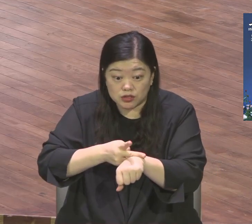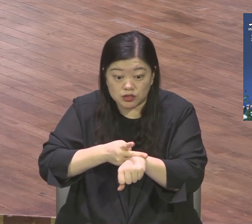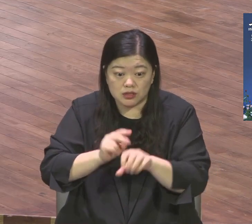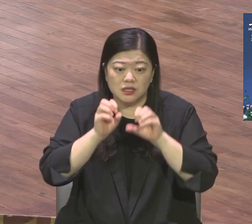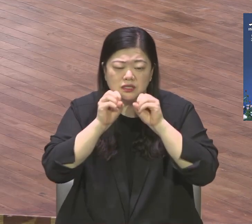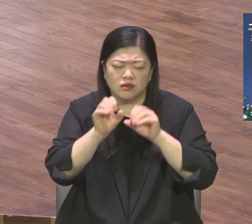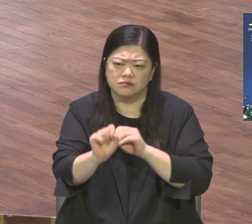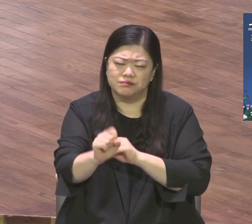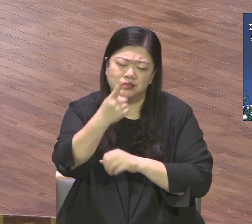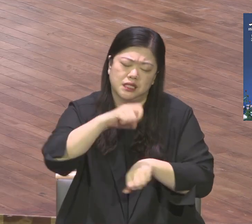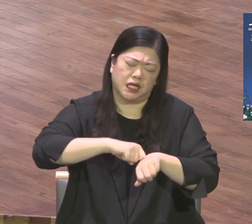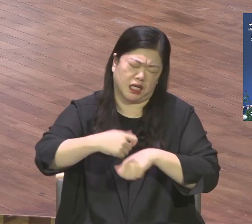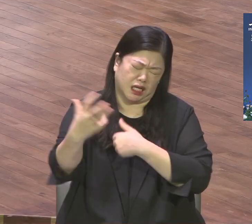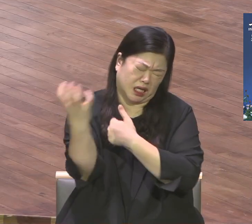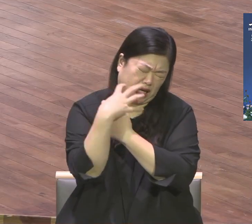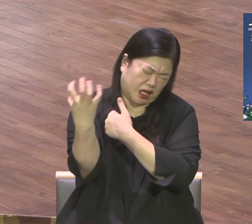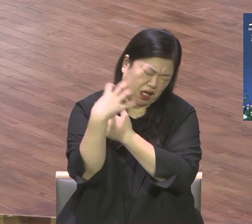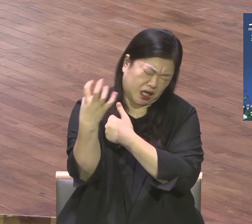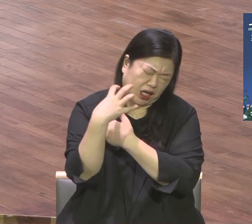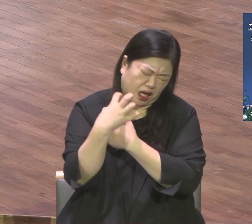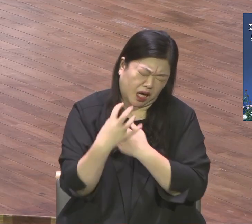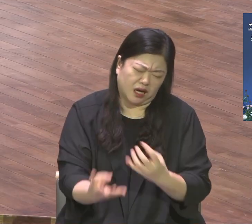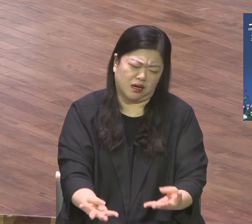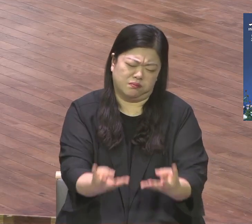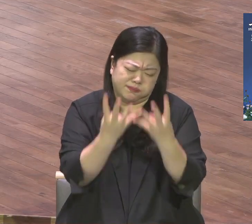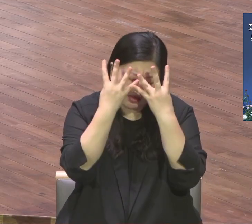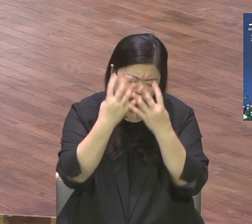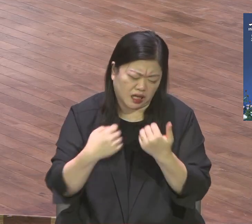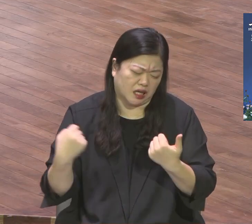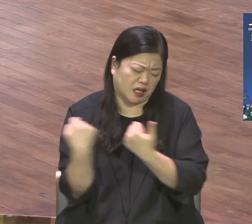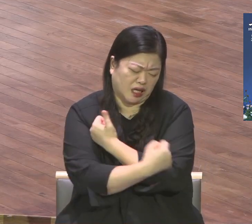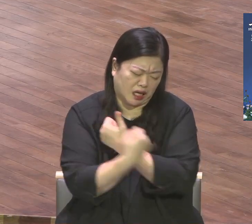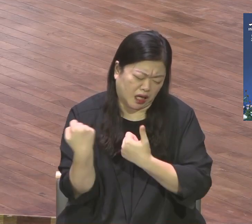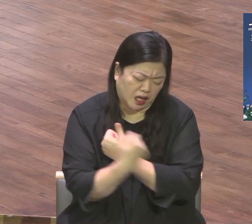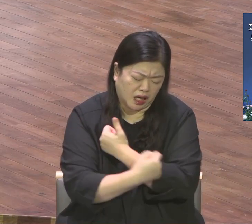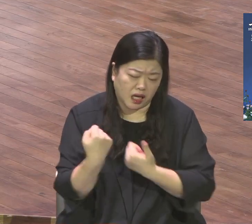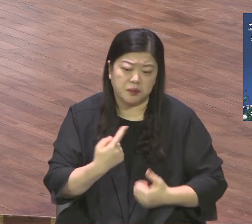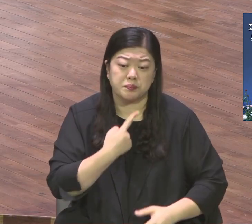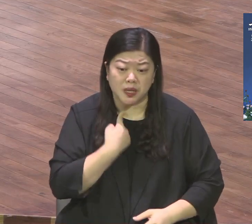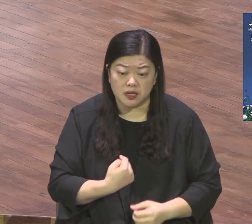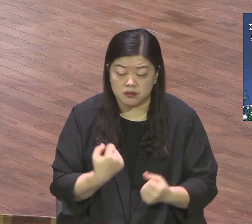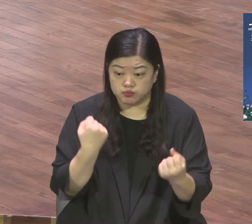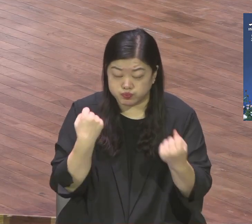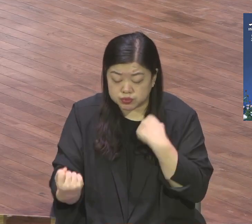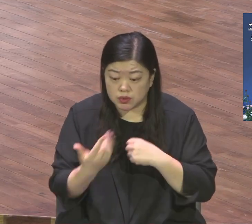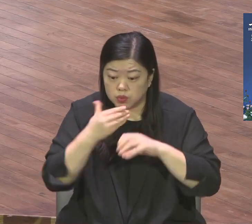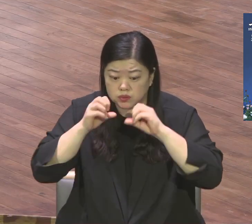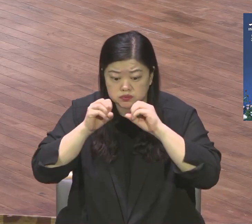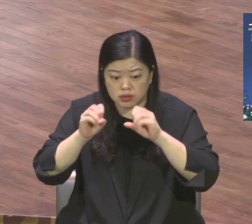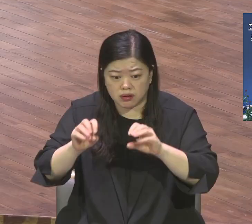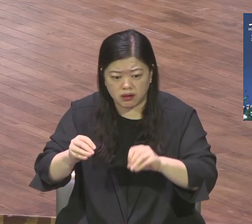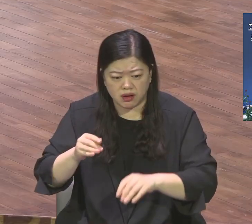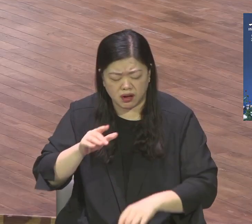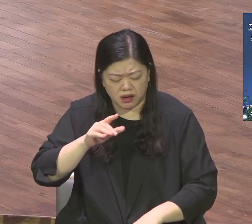고난과 역경을 당하면서도 복음 전하는 것에 올인 집중했느냐?